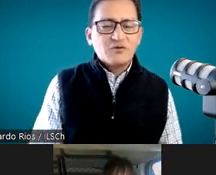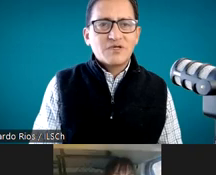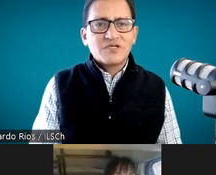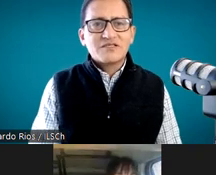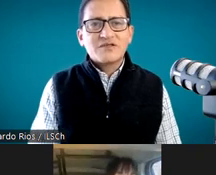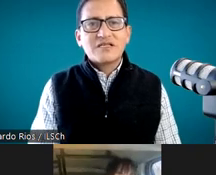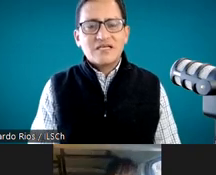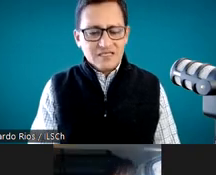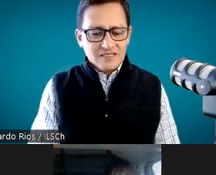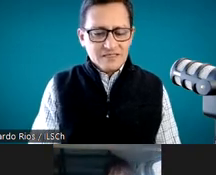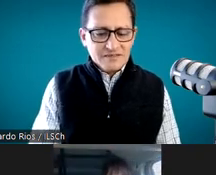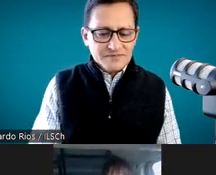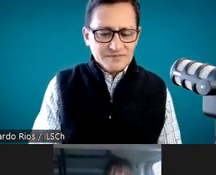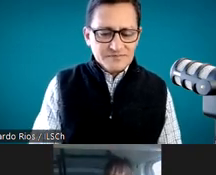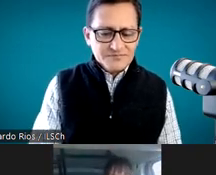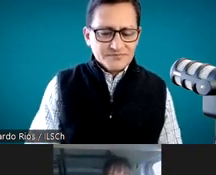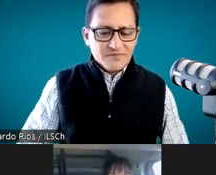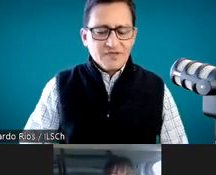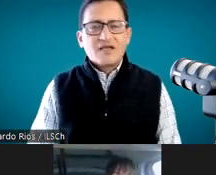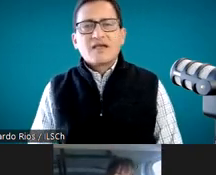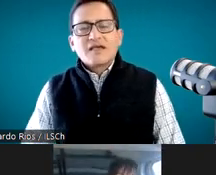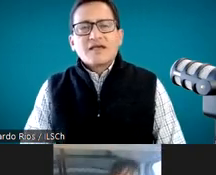apoyar a una persona sorda